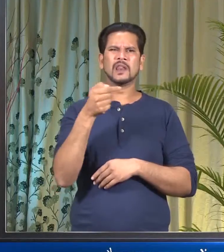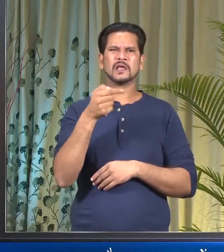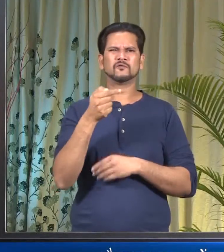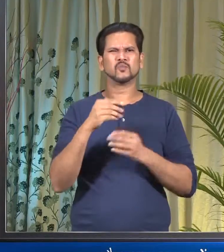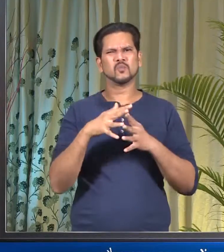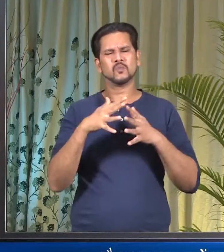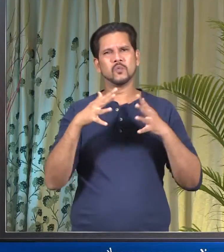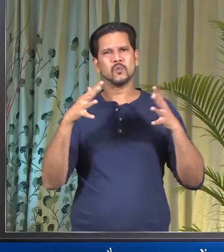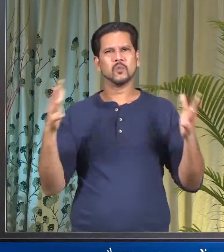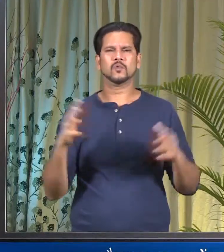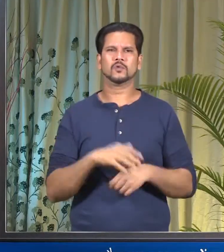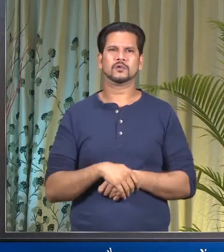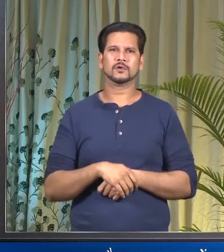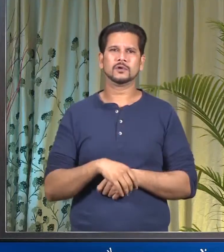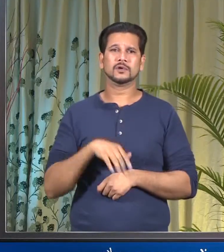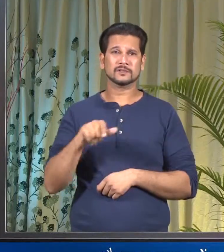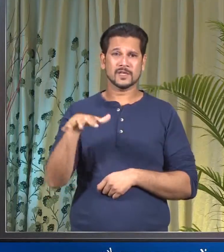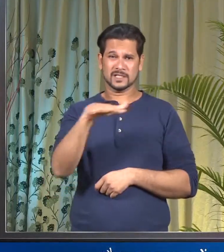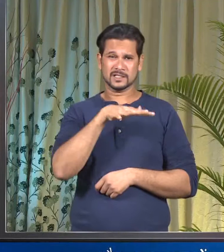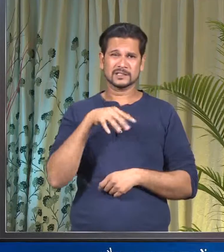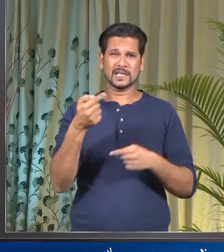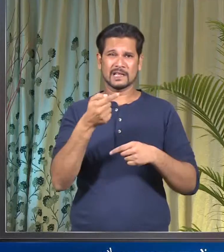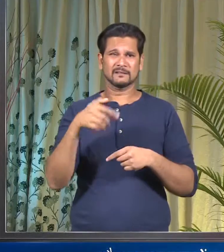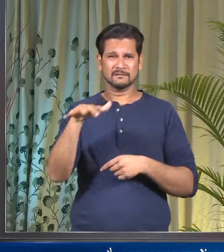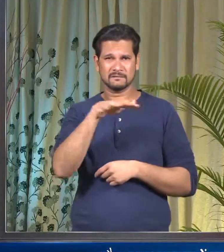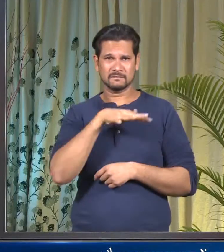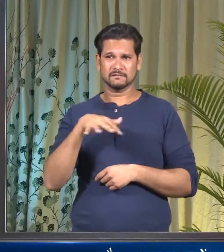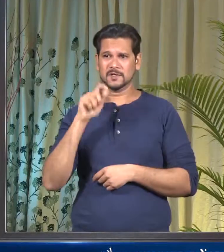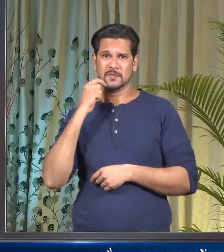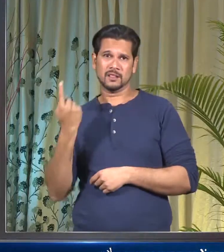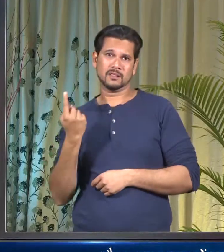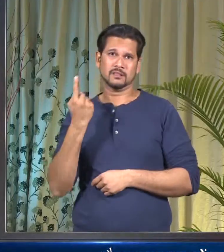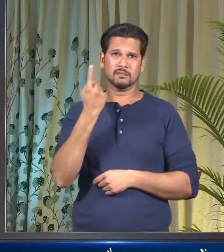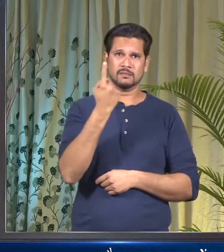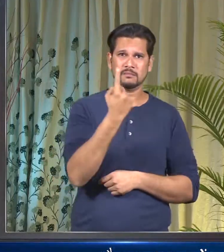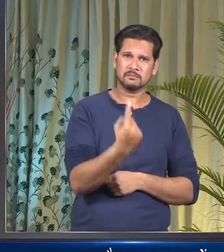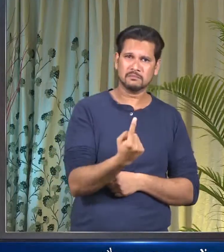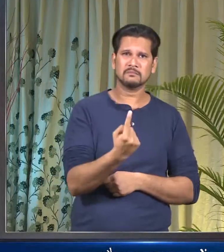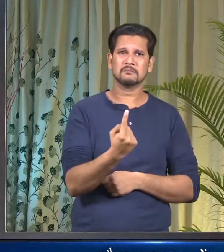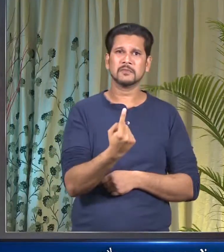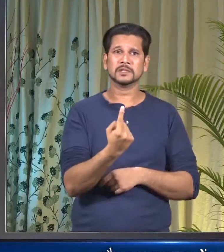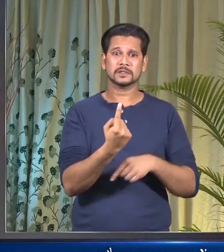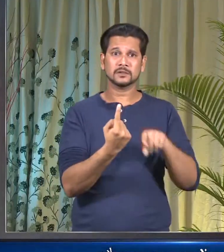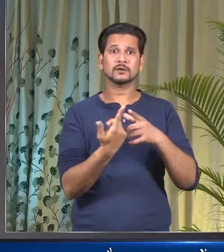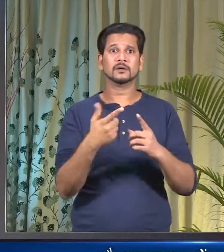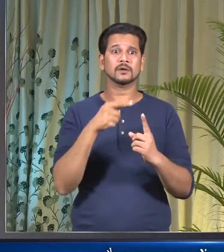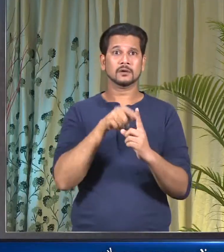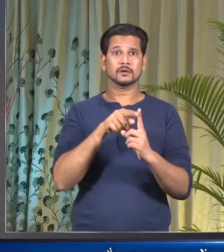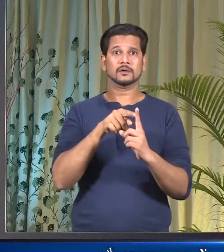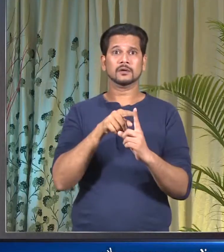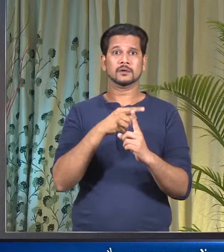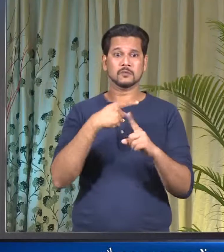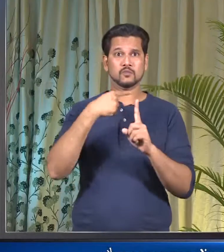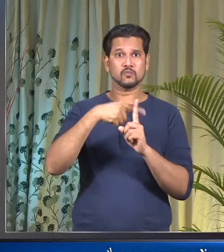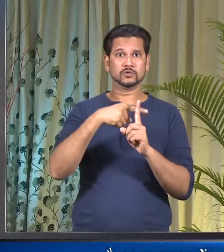और जब उस वातावरण में जाता है तो वो वातावरण भी उसकी पॉजिटिव